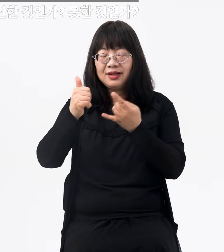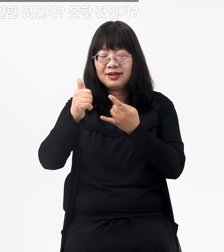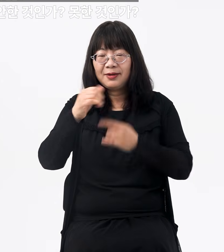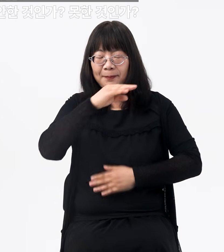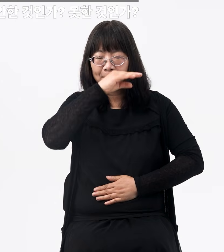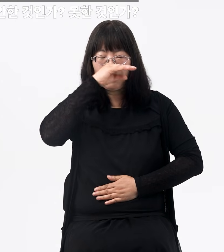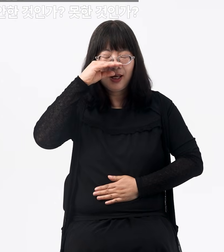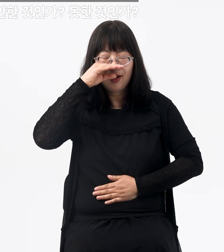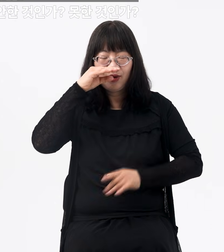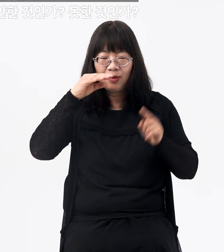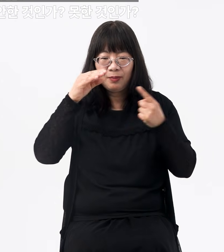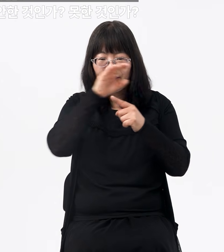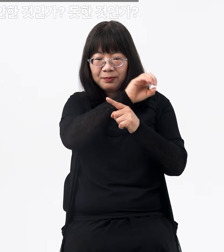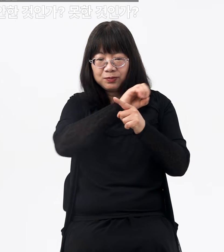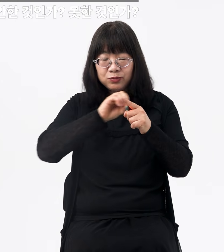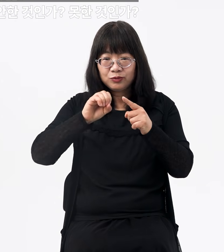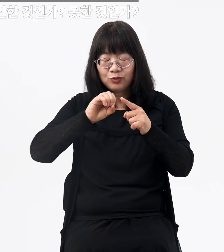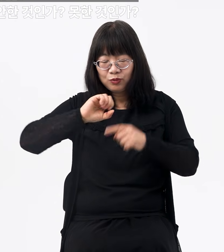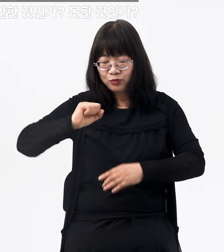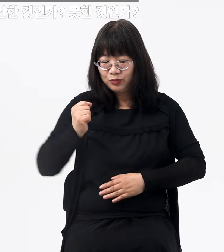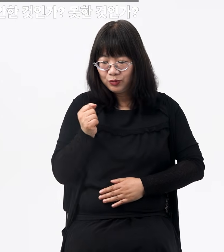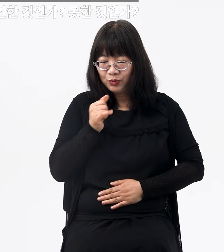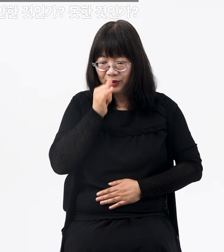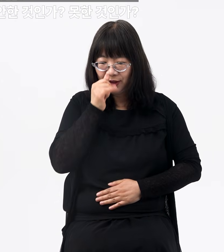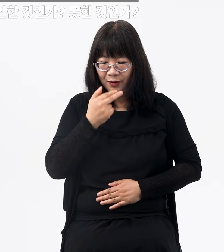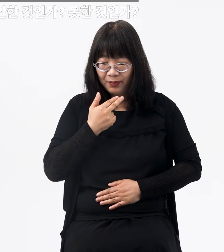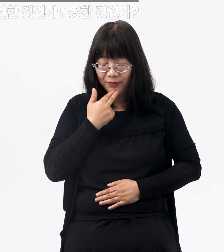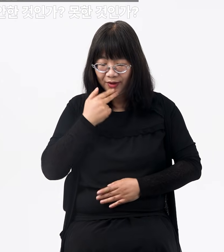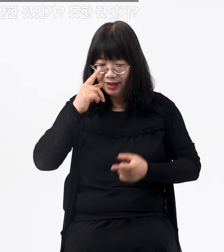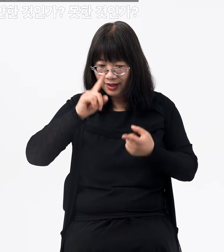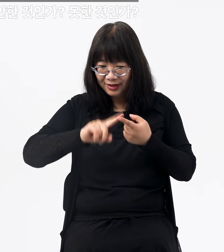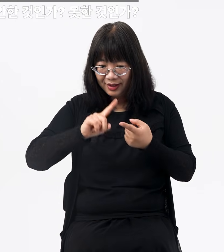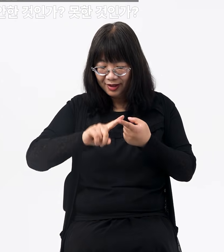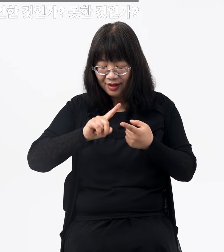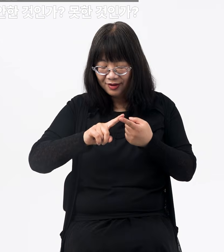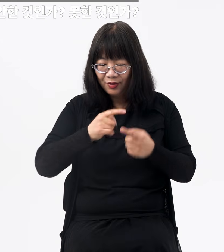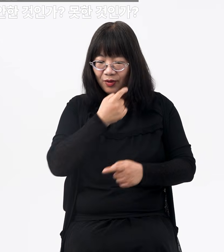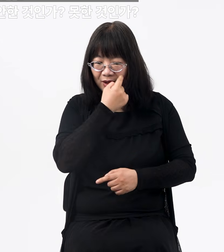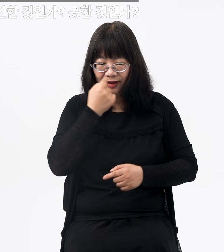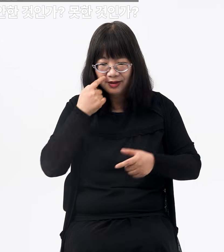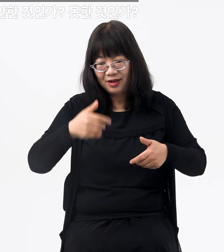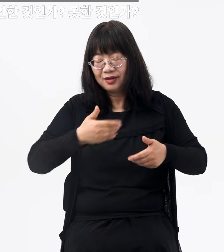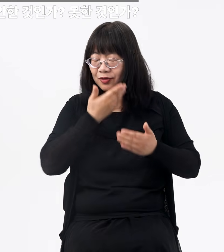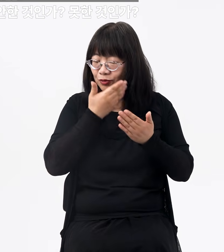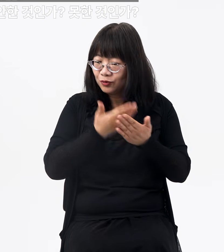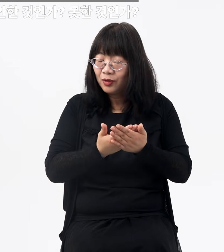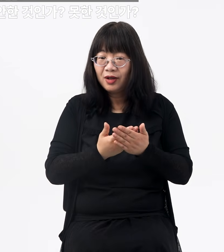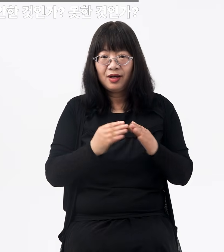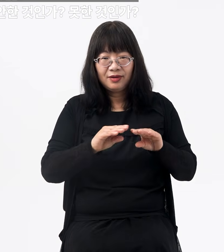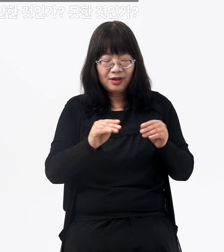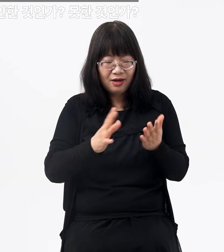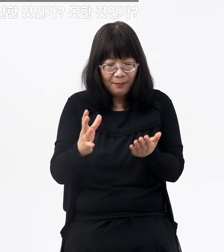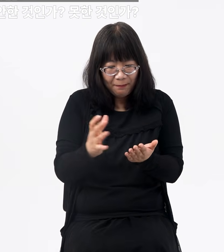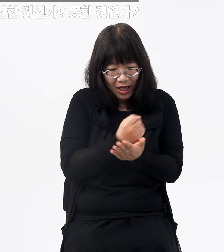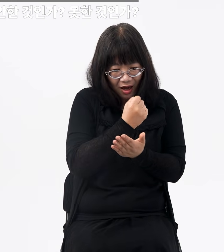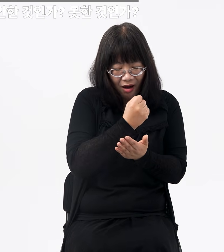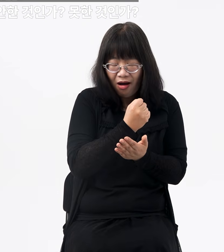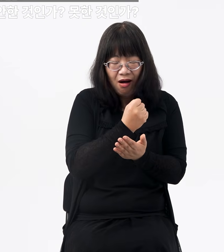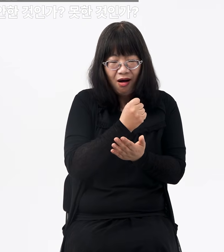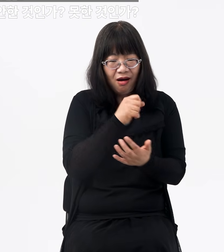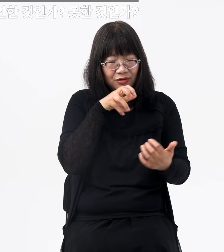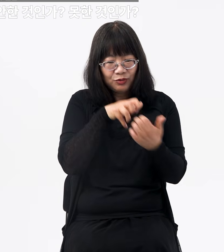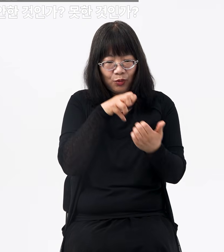온전히 순종하느냐 안 하느냐의 메시지가 있지, 땅을 뺏느냐 빼앗기느냐의